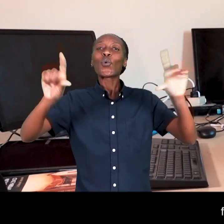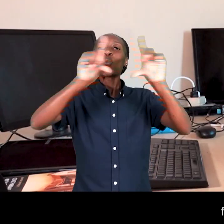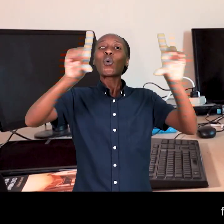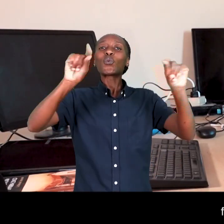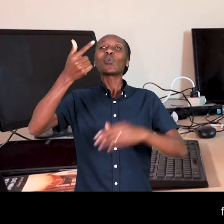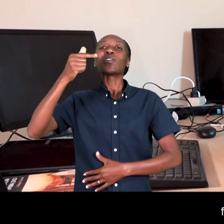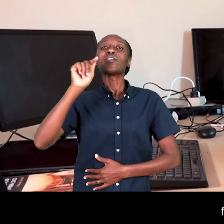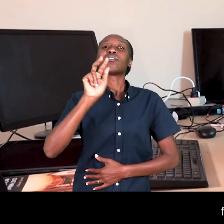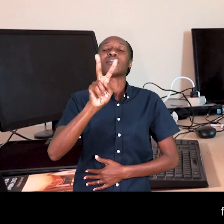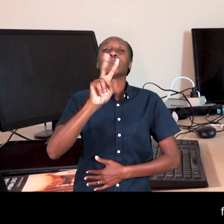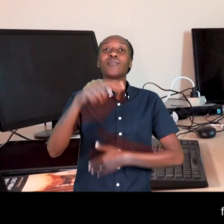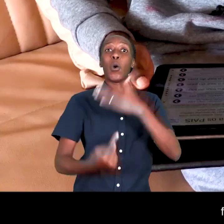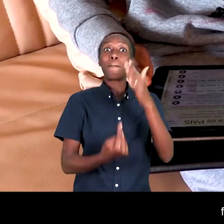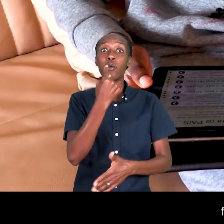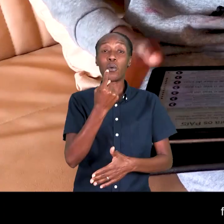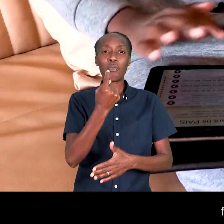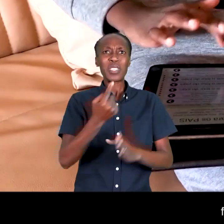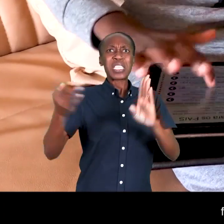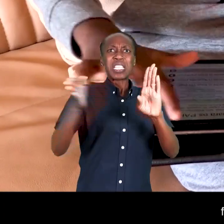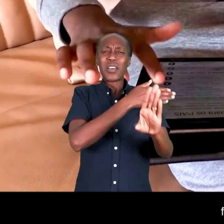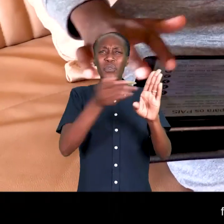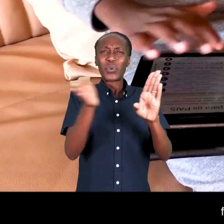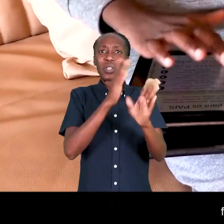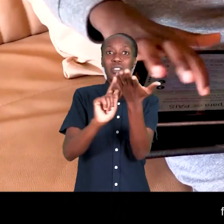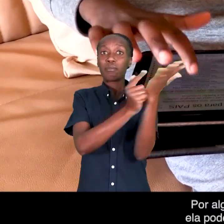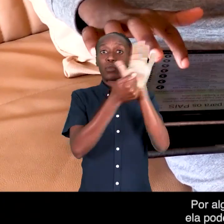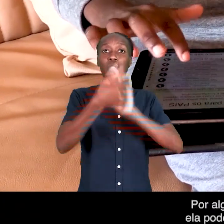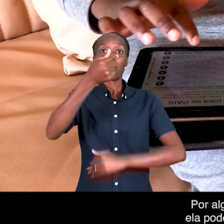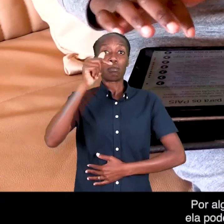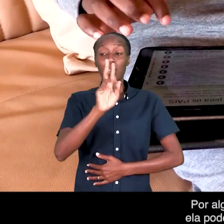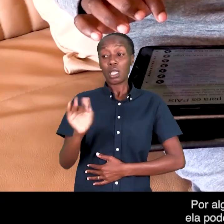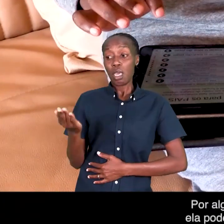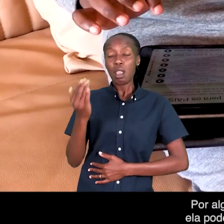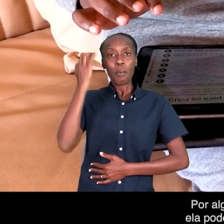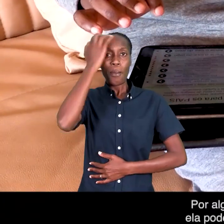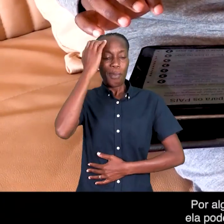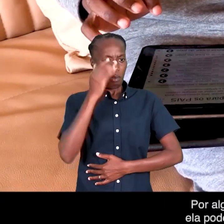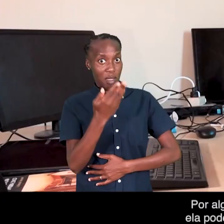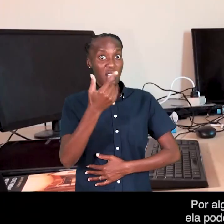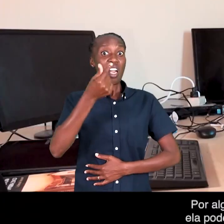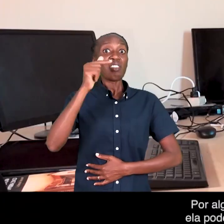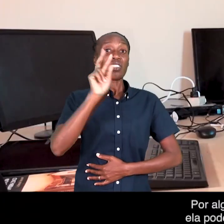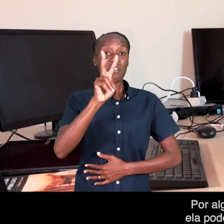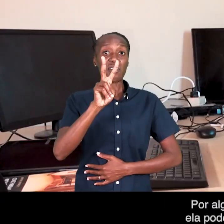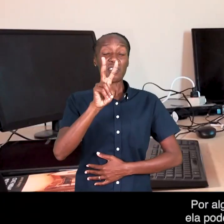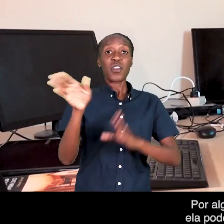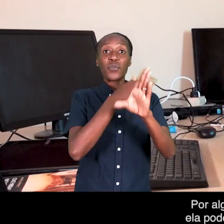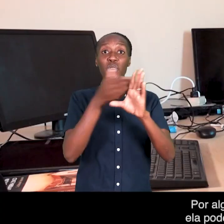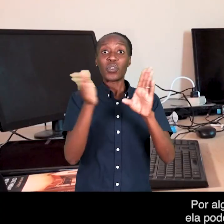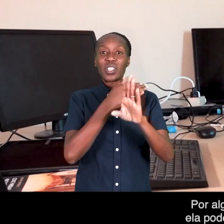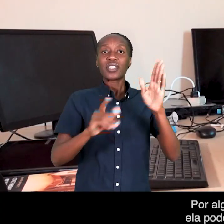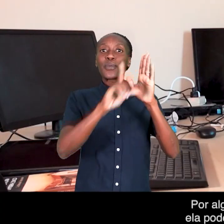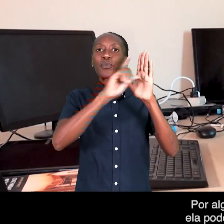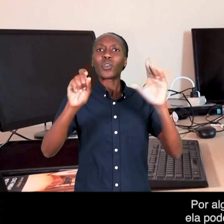Facilmente o autista capta o que ele vê. Por alguma circunstância ele vê cenas de